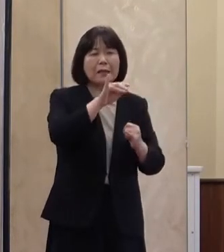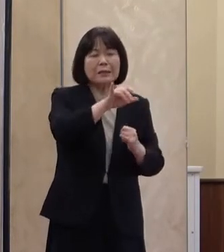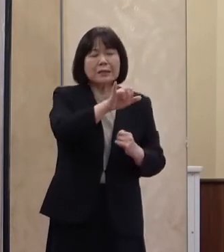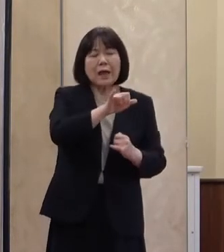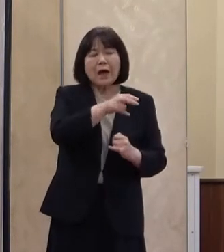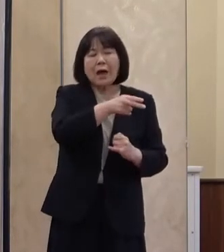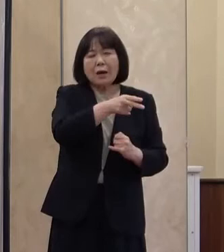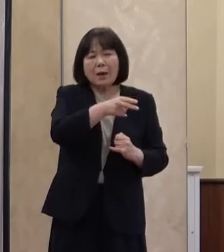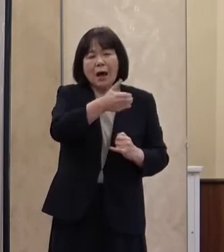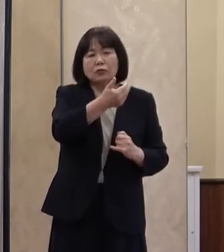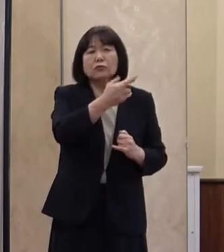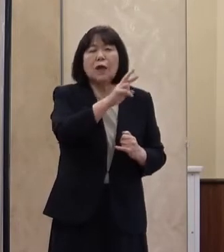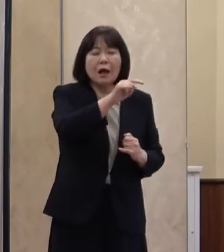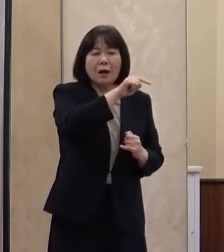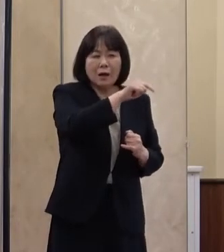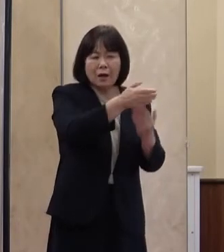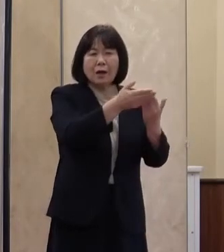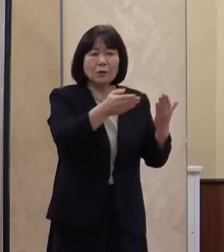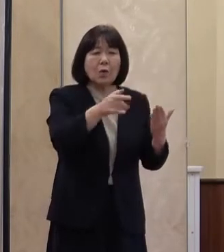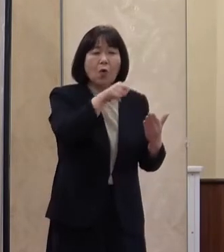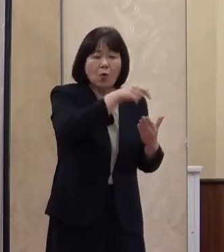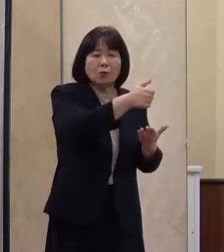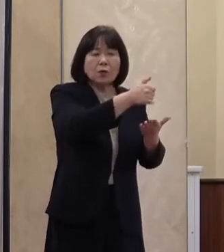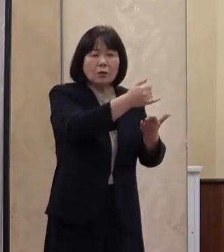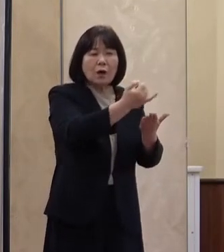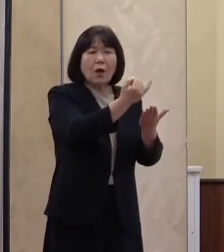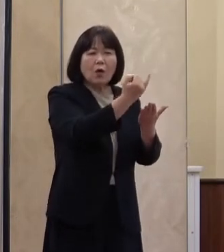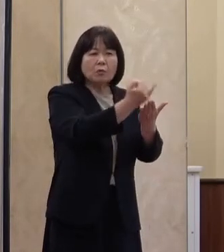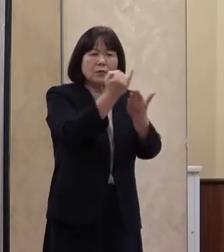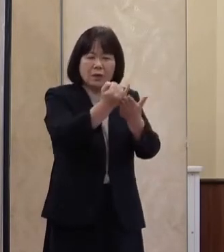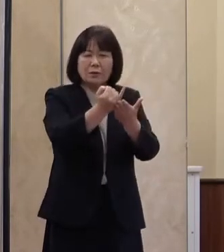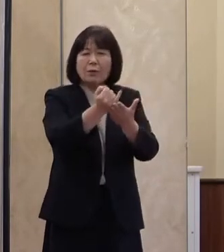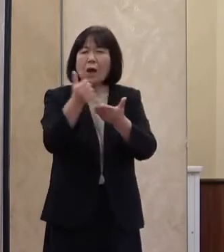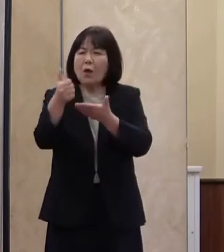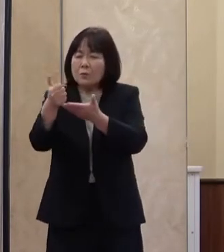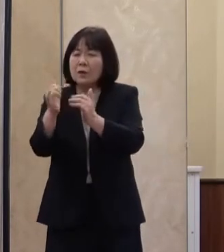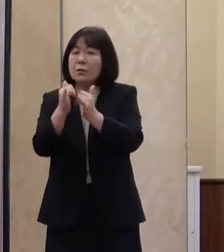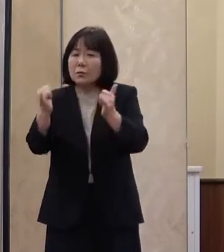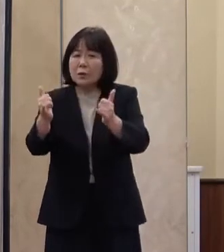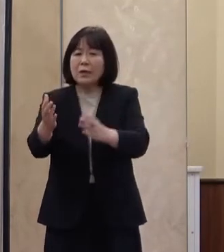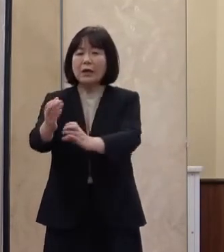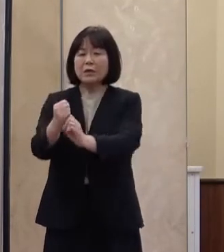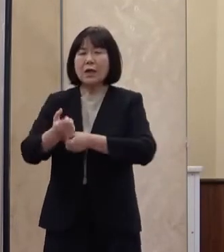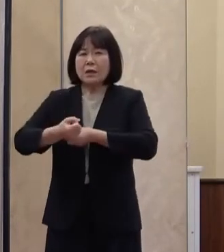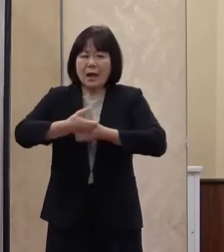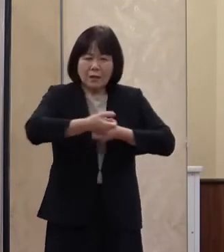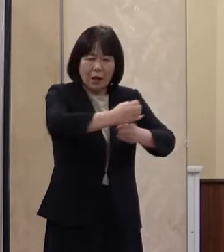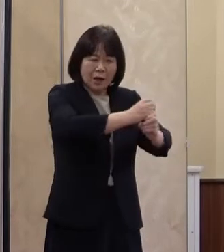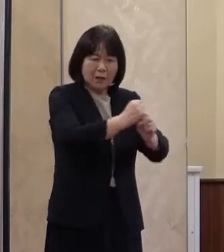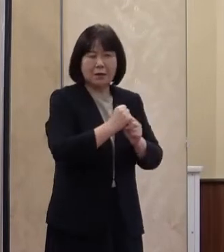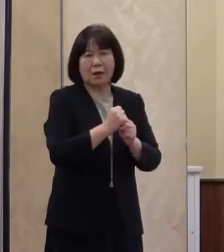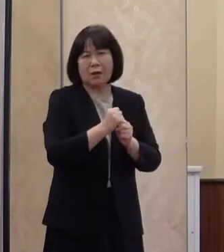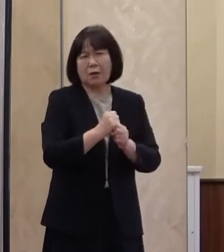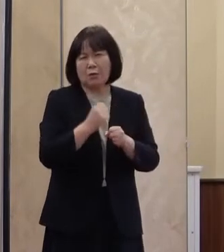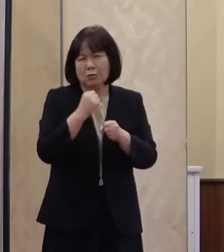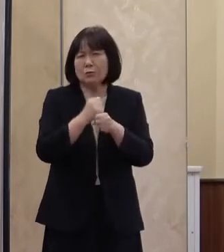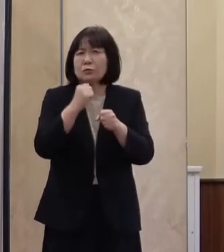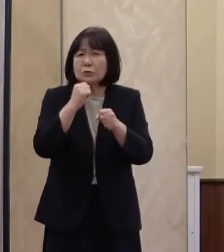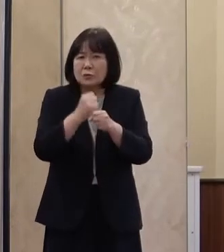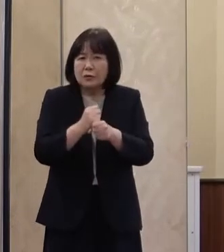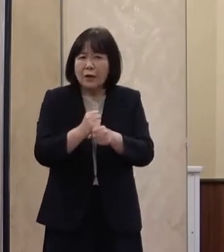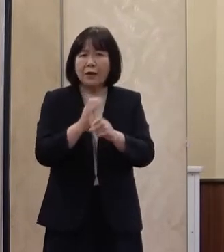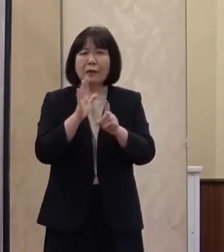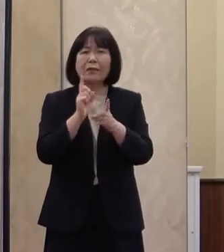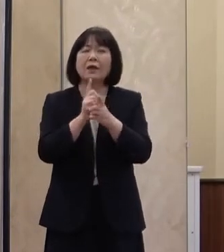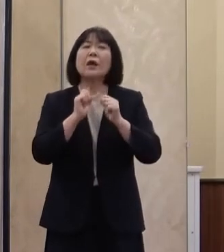うお店の人たちともある意味信頼関係を築いて、対策を取る。で、本当にこのコロナ対